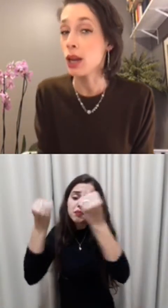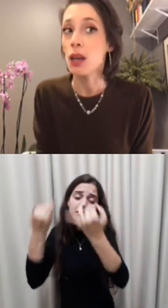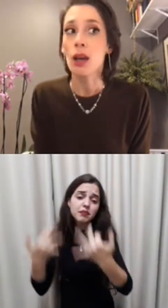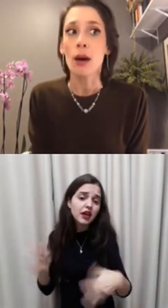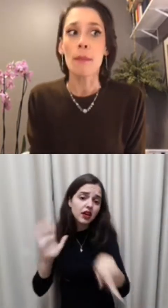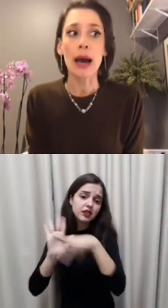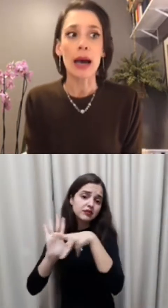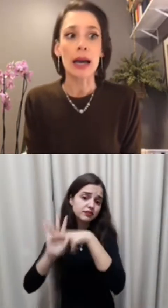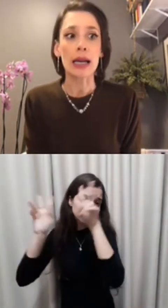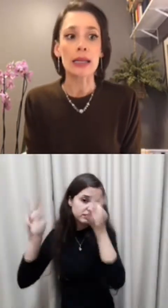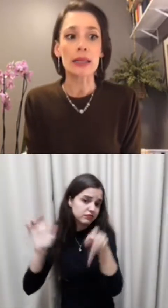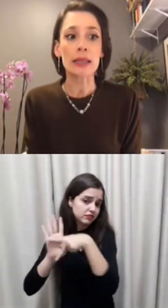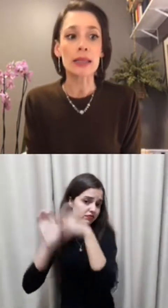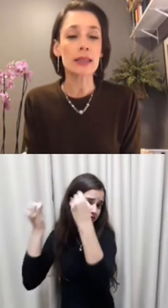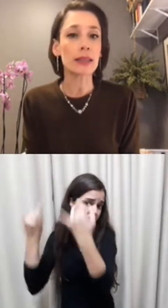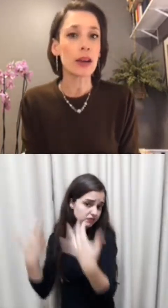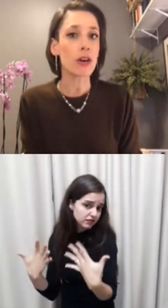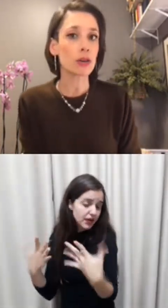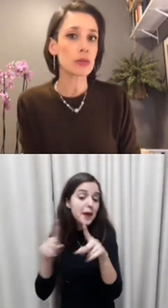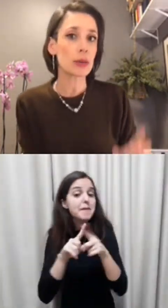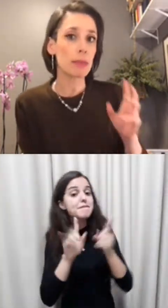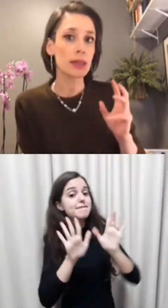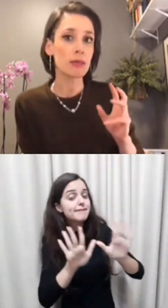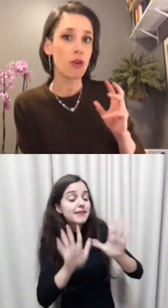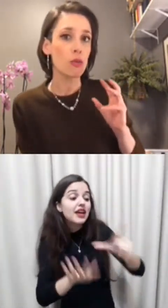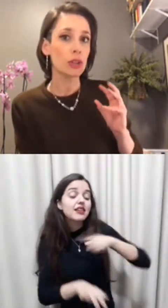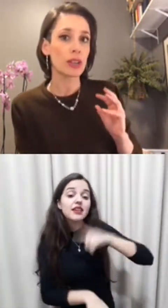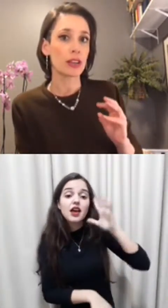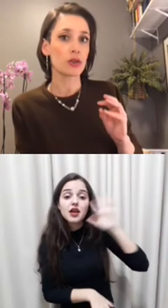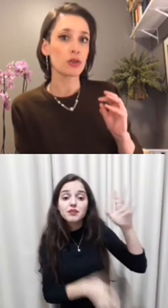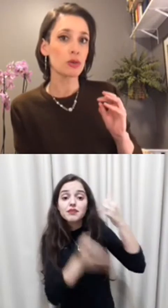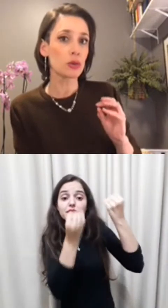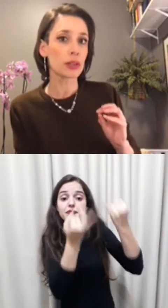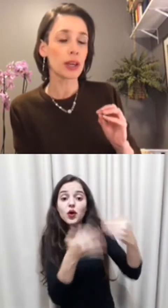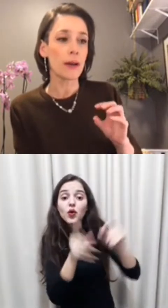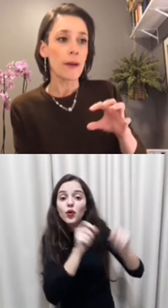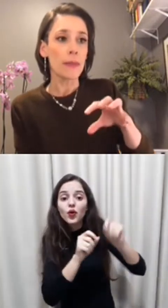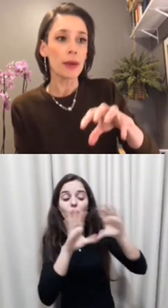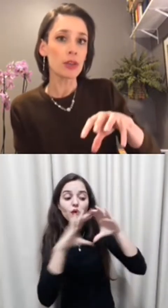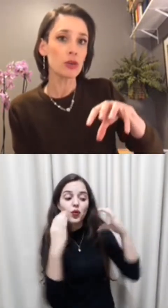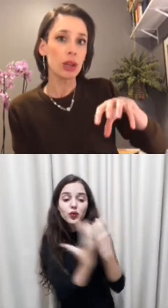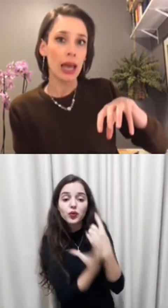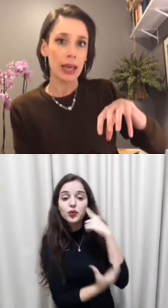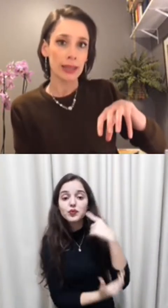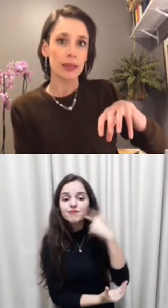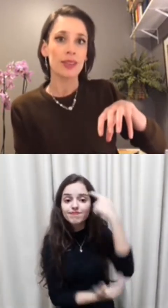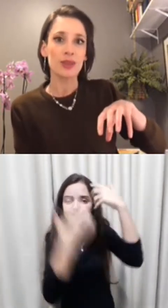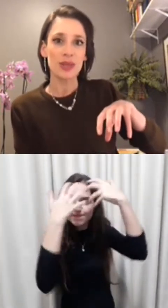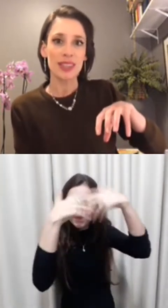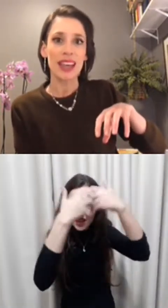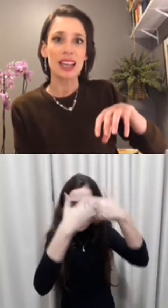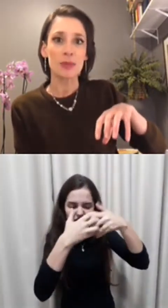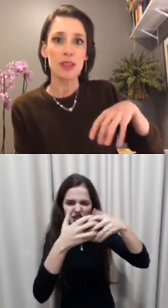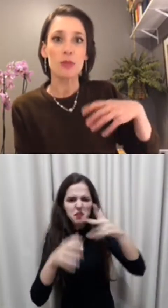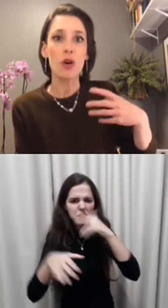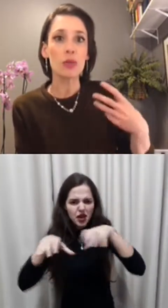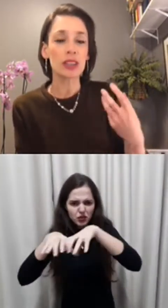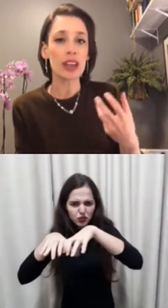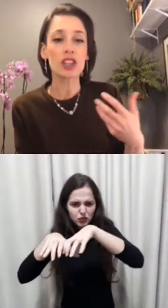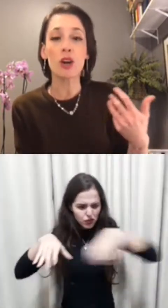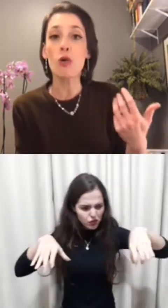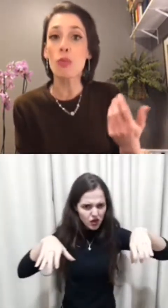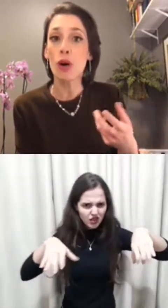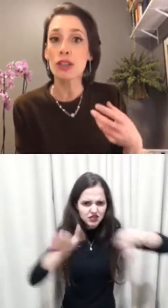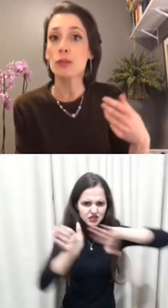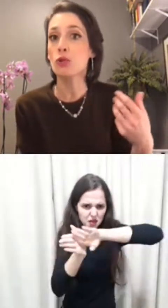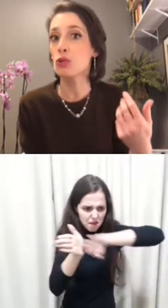né? Mas existem teóricos que pensam a comunidade surda não isolada da sociedade, mas uma comunidade que